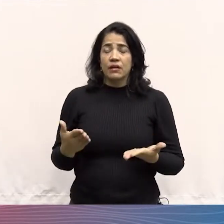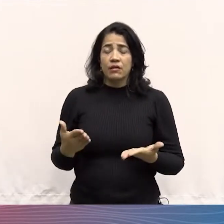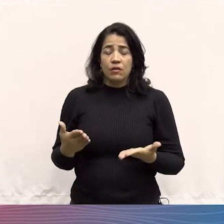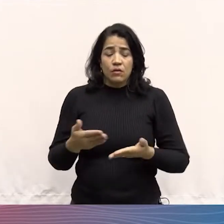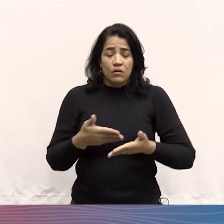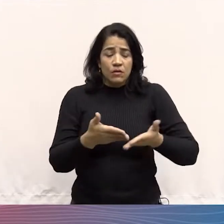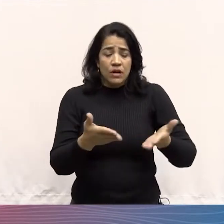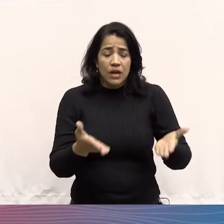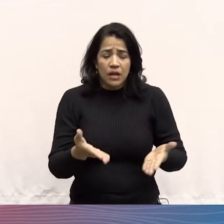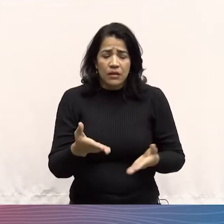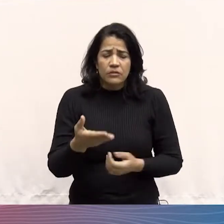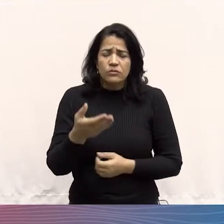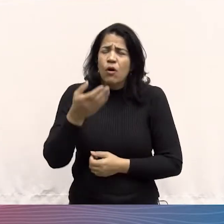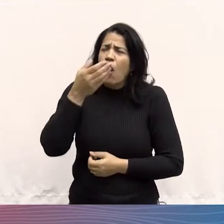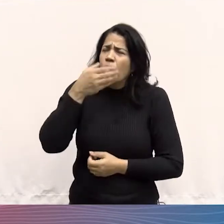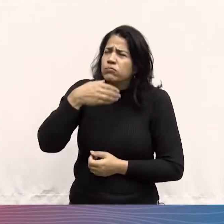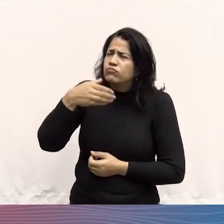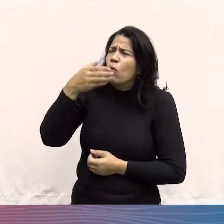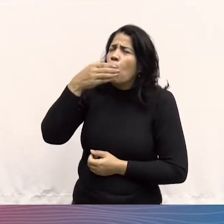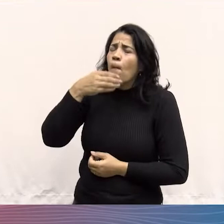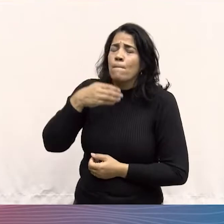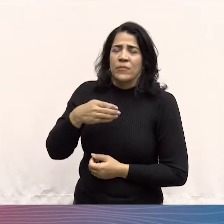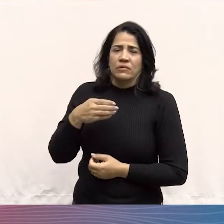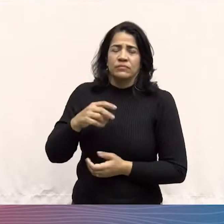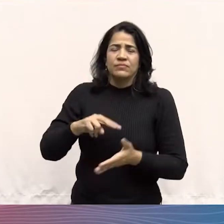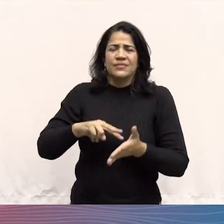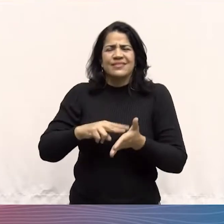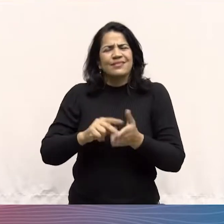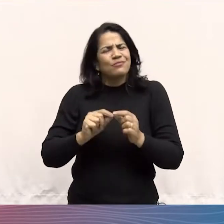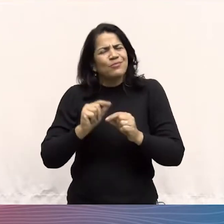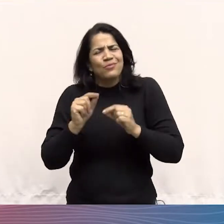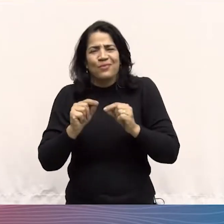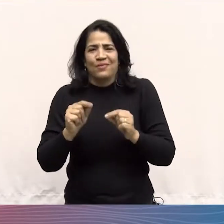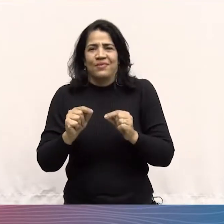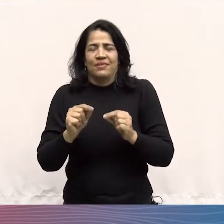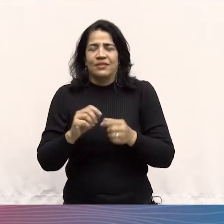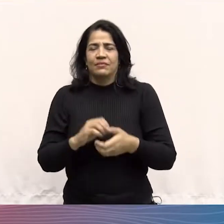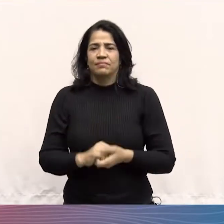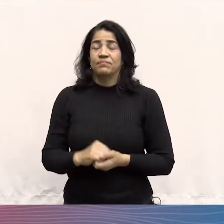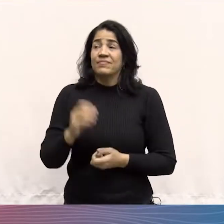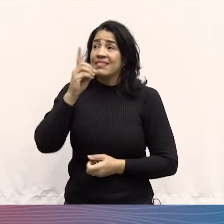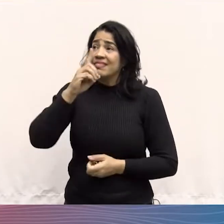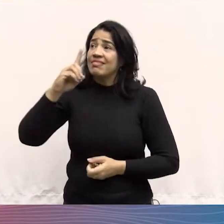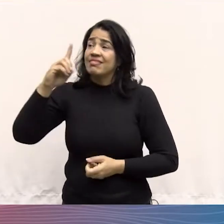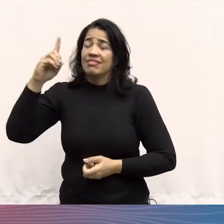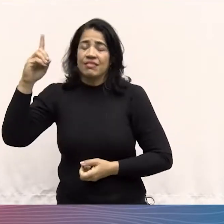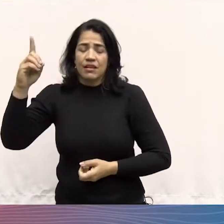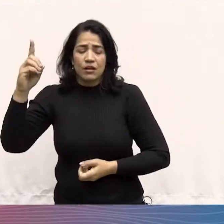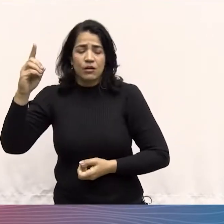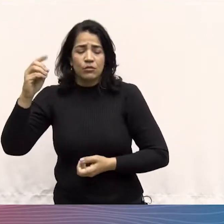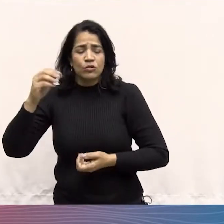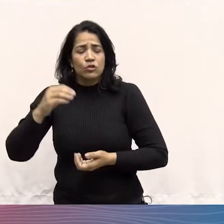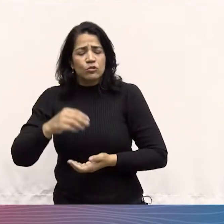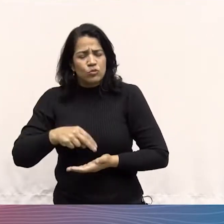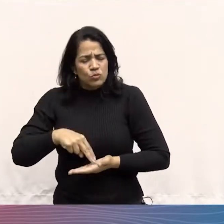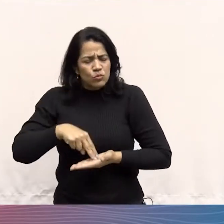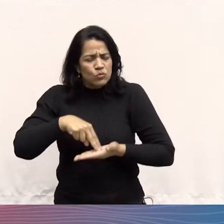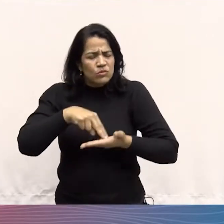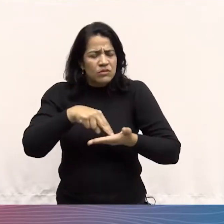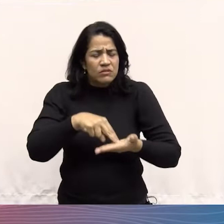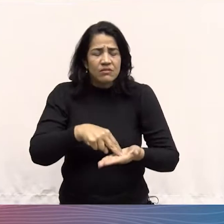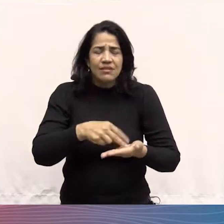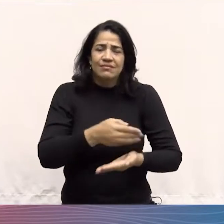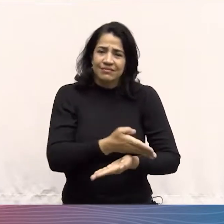Deus sendo suprimento, né? Até alimentar físico para eles, né? E Deus também tinha a